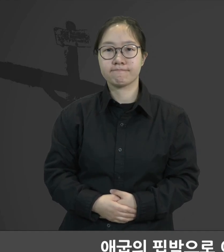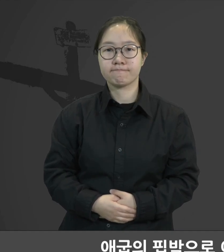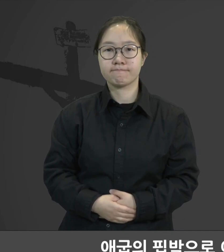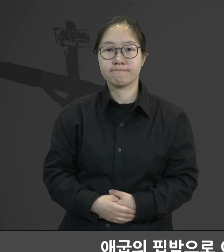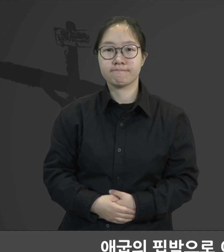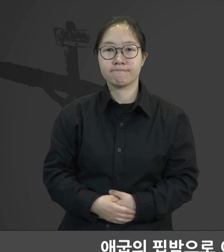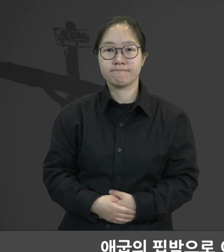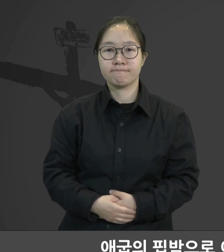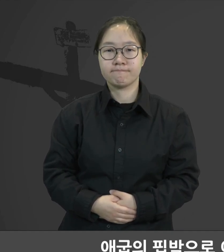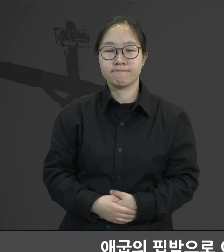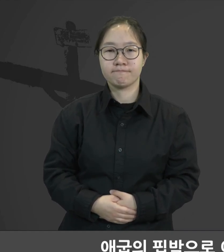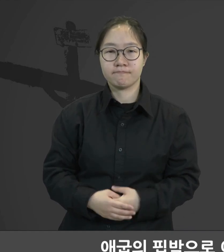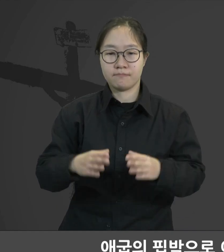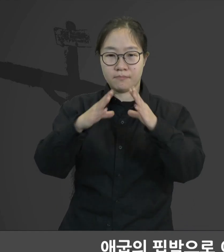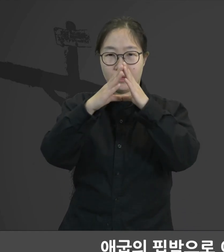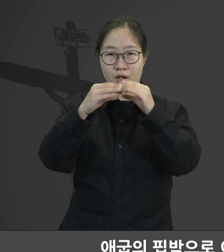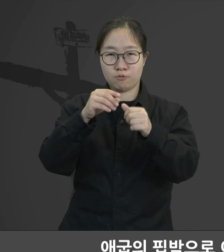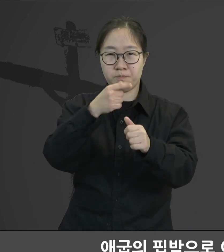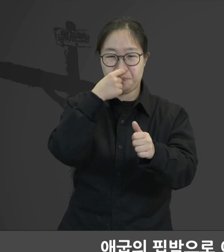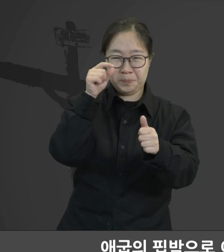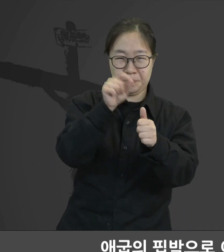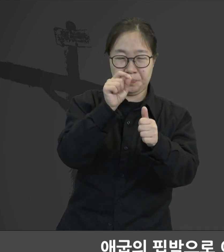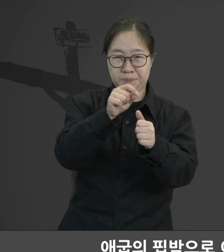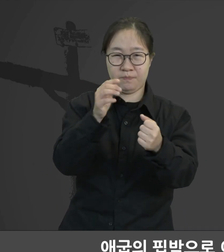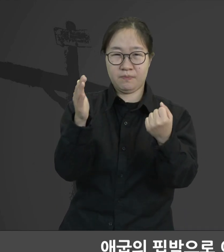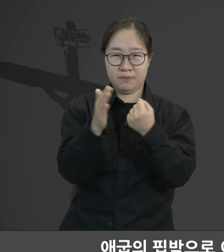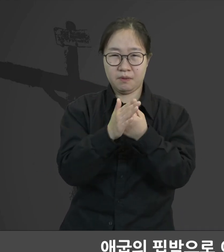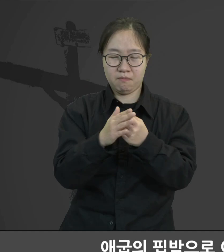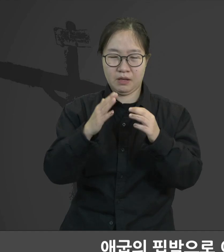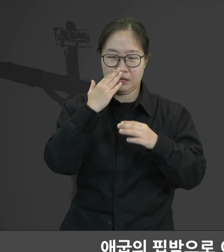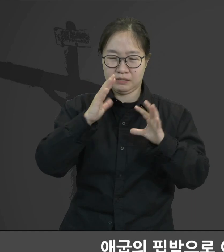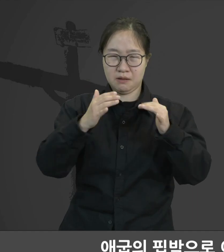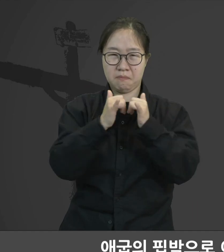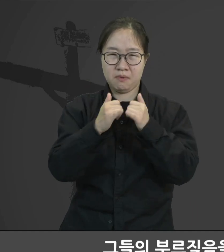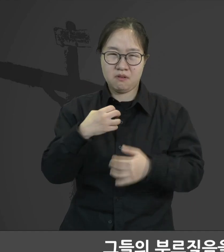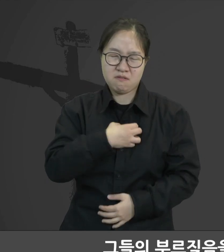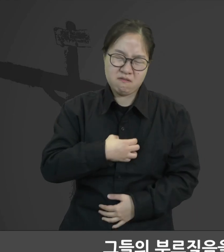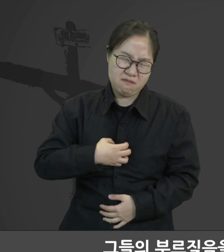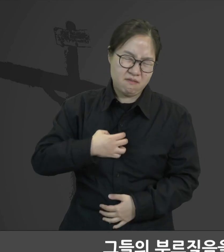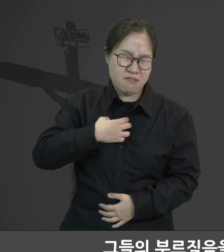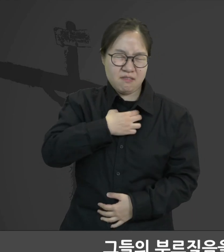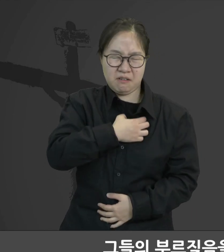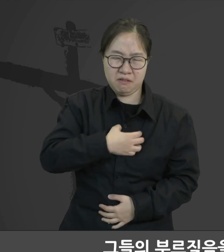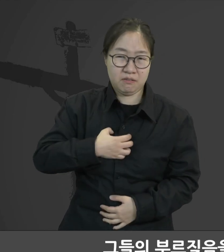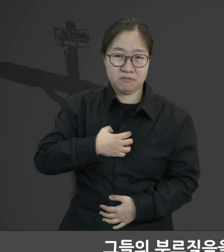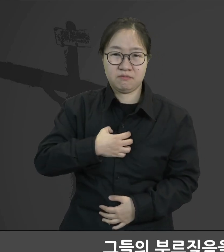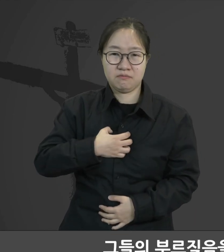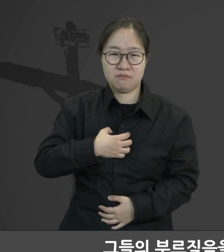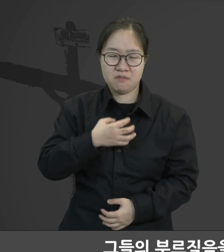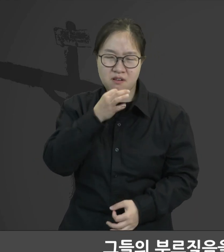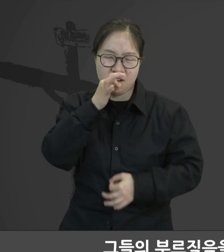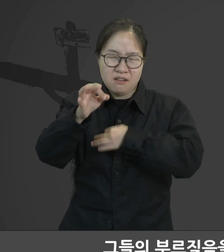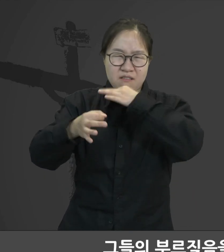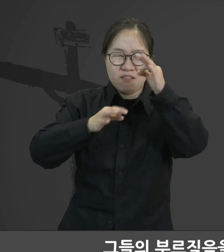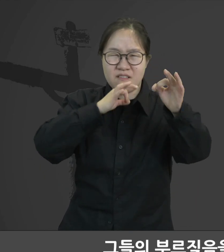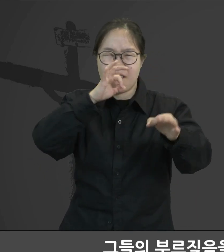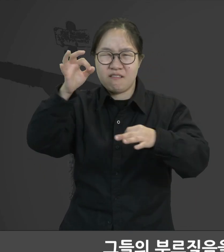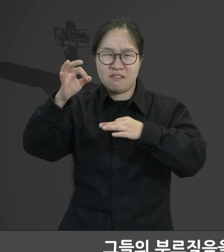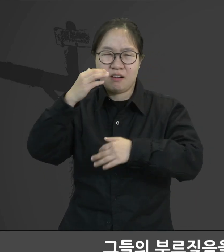애굽의 핍박으로 이스라엘 백성의 고통은 점점 더 커져갔습니다. 그들의 부르짖음을 들으신